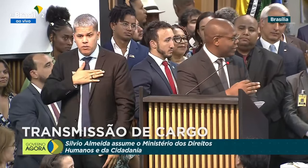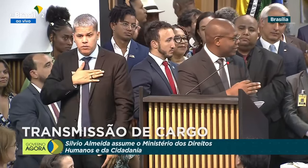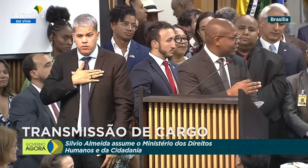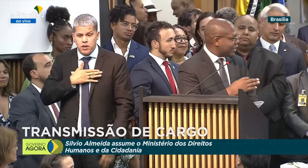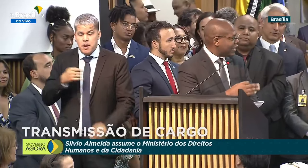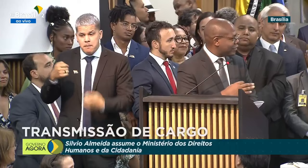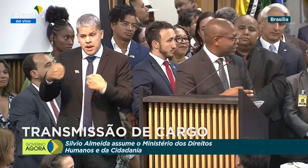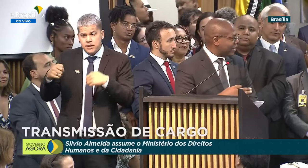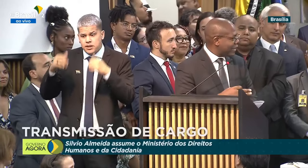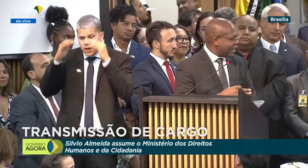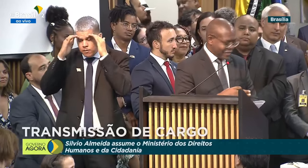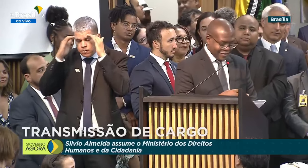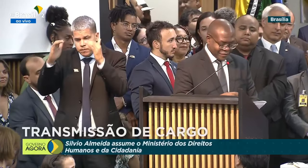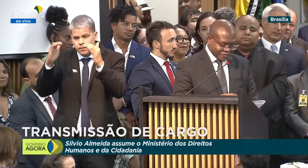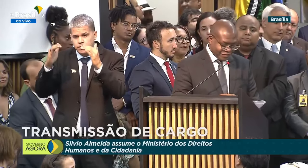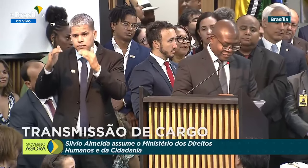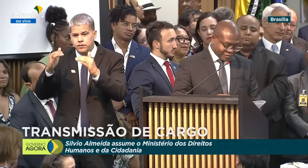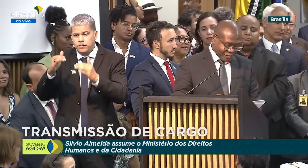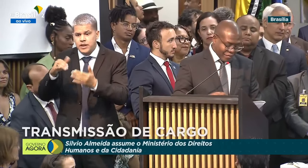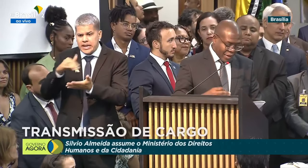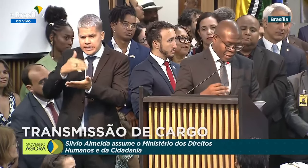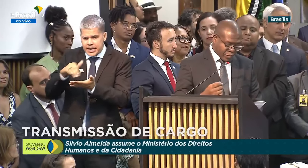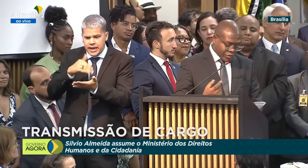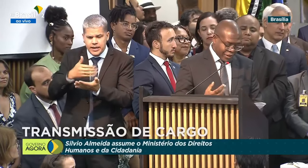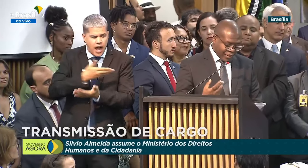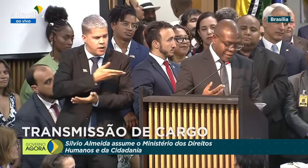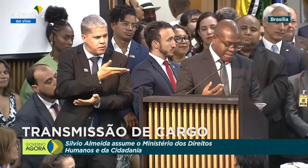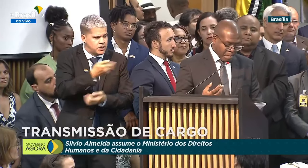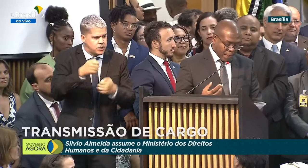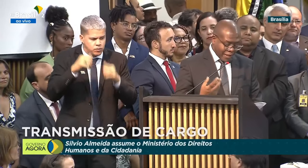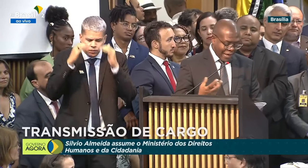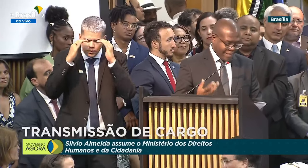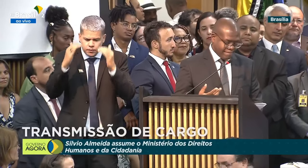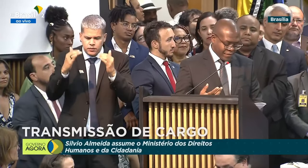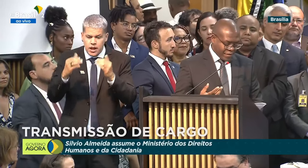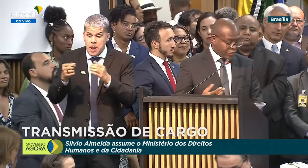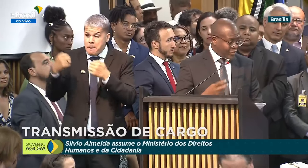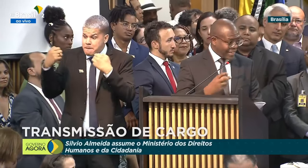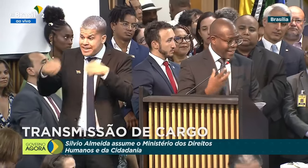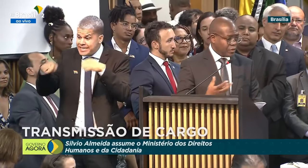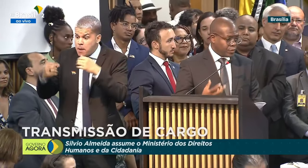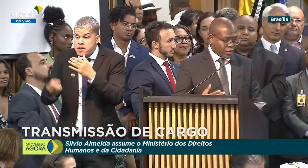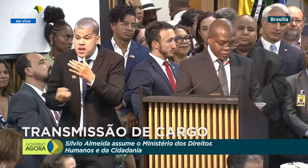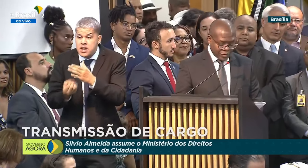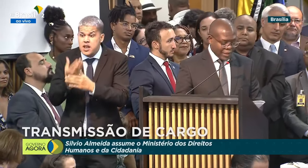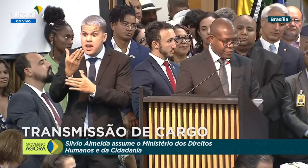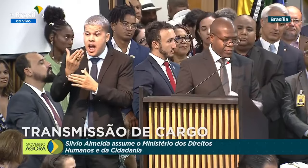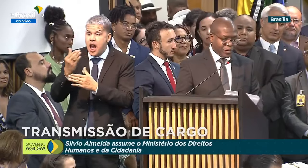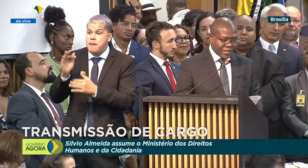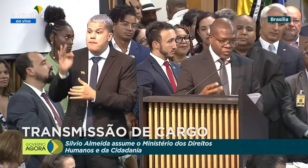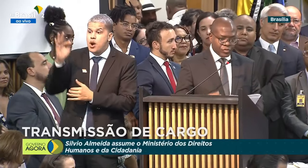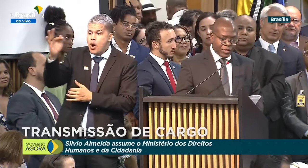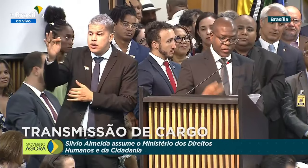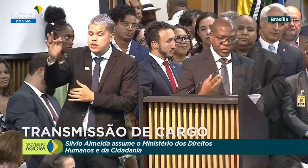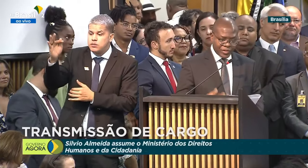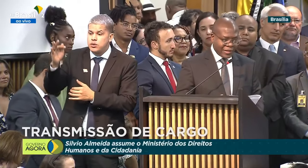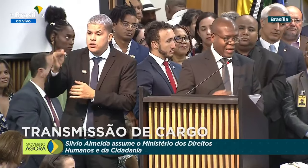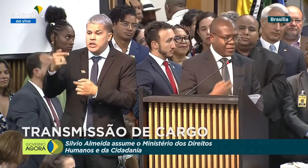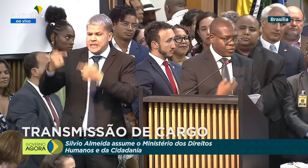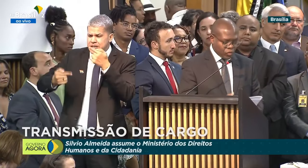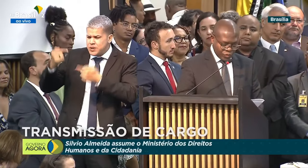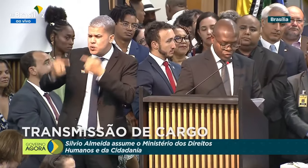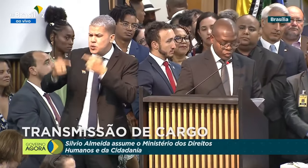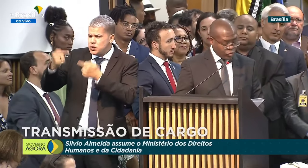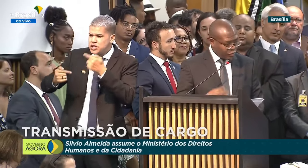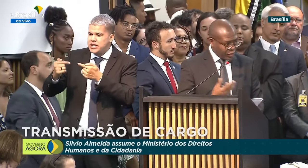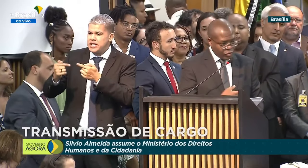cumprir secretário secretários nós vamos ter que criar nós vamos criar nos próximos tempos começar a discutir com a